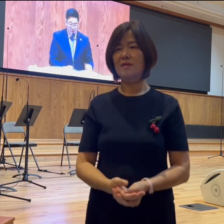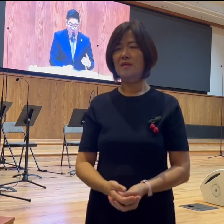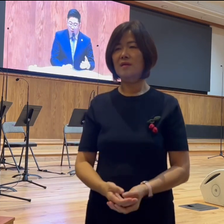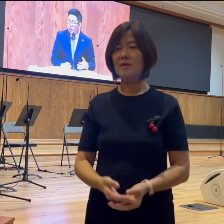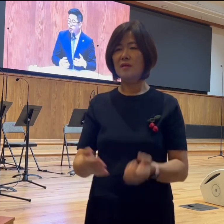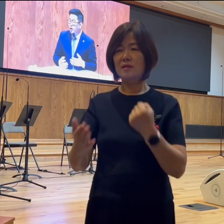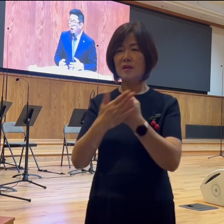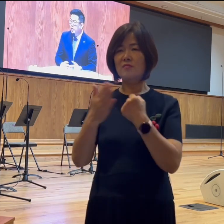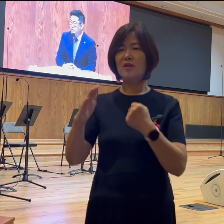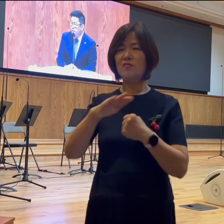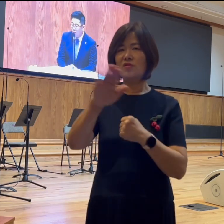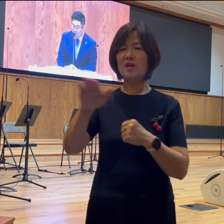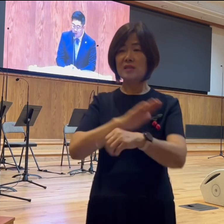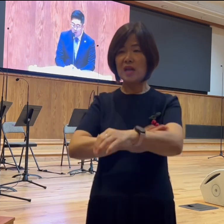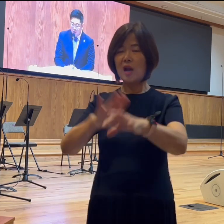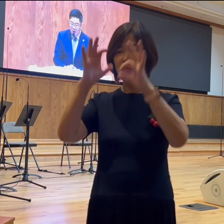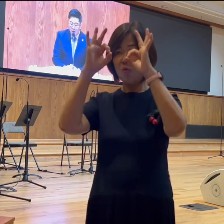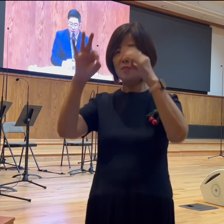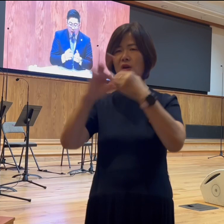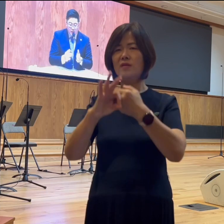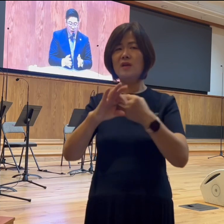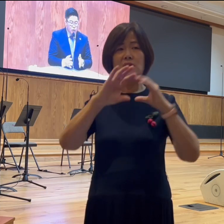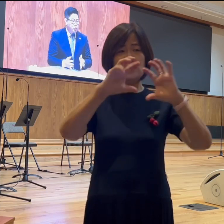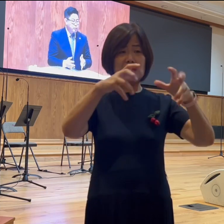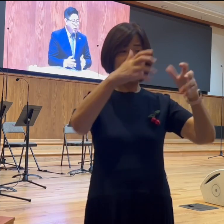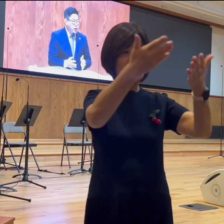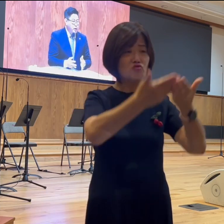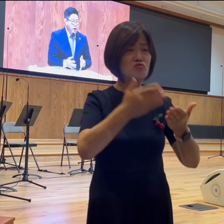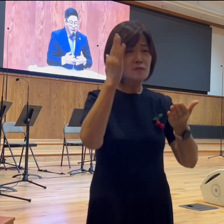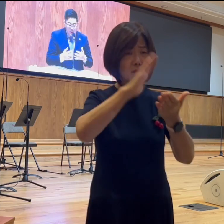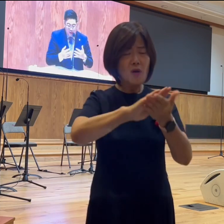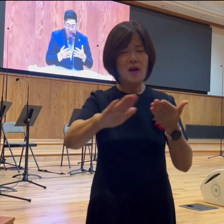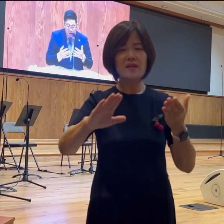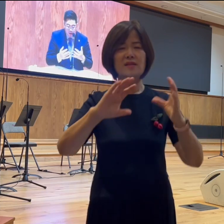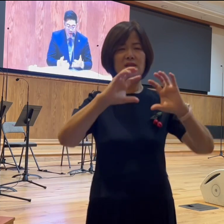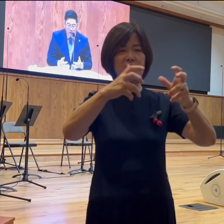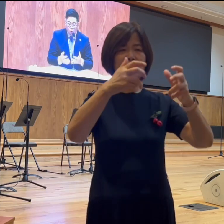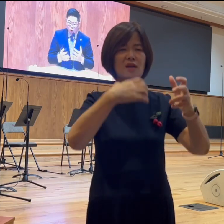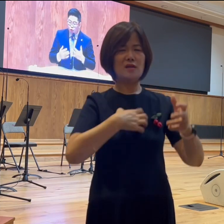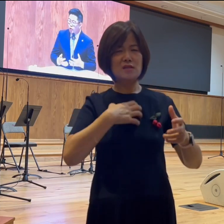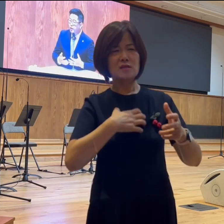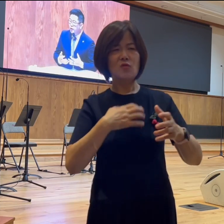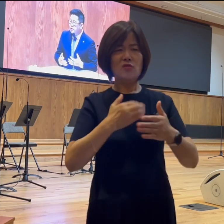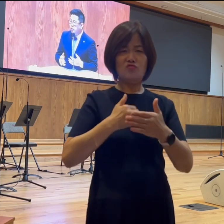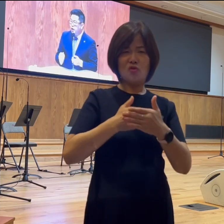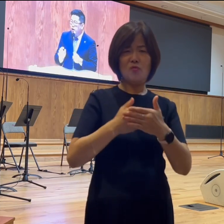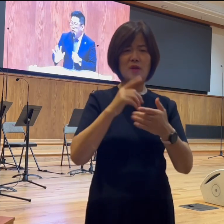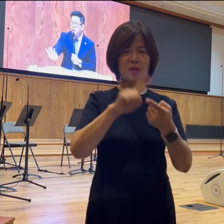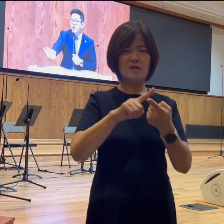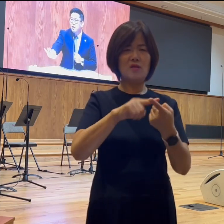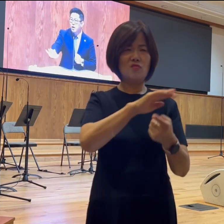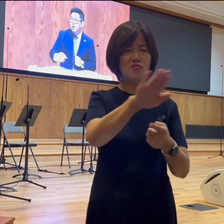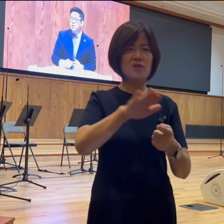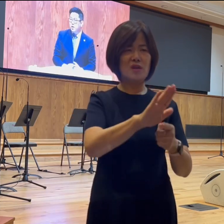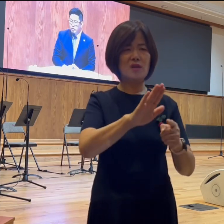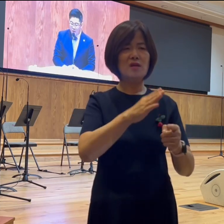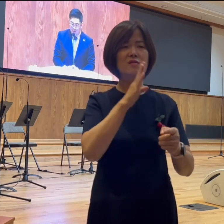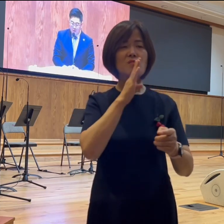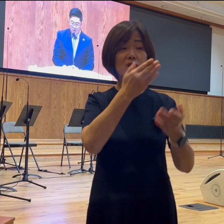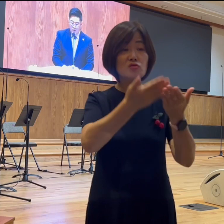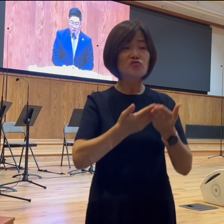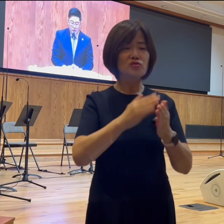그렇기 때문에 우리가 가만히 살펴보면 그 세상이 주는 평안, 세상이 근심과 두려움에 대해서 우리에게 이렇게 내미는